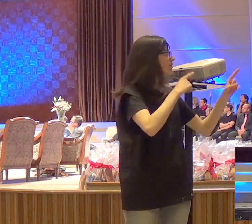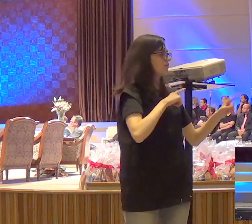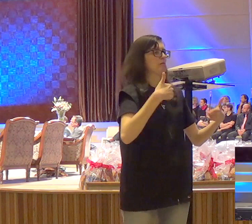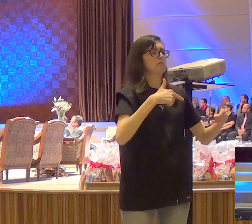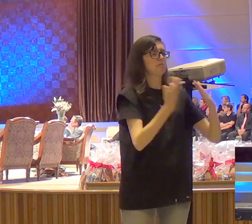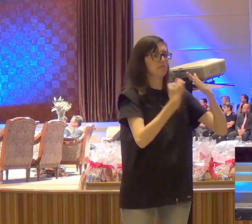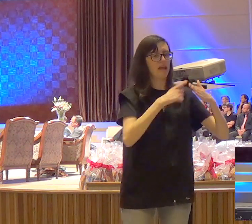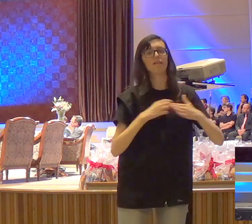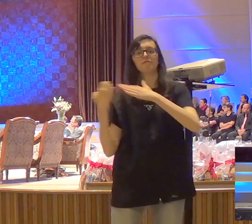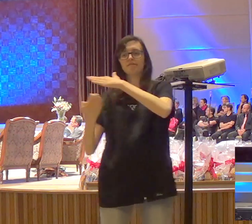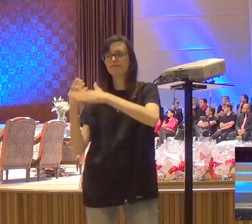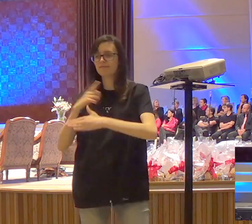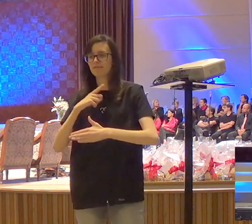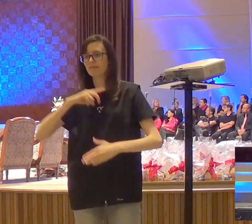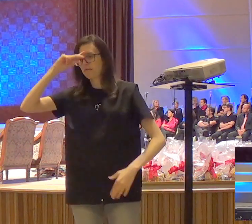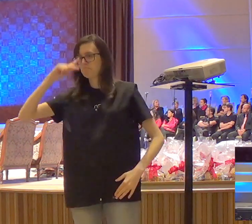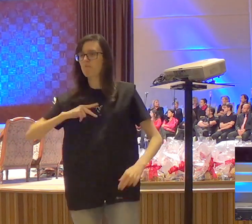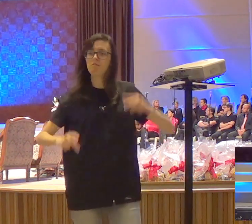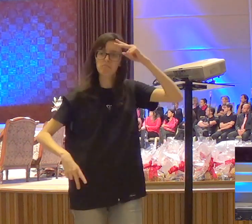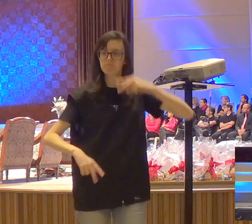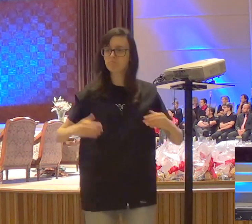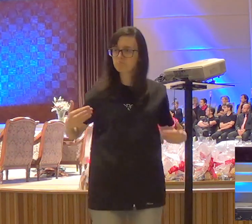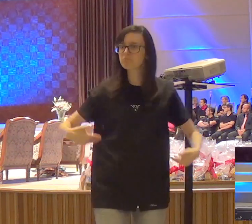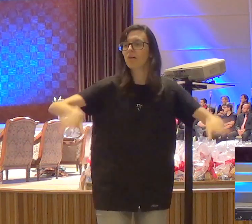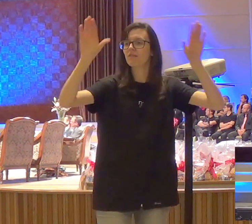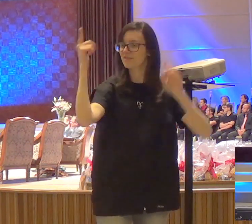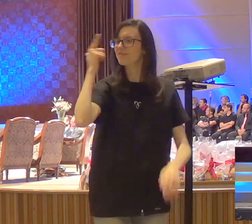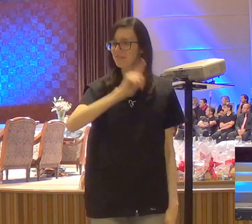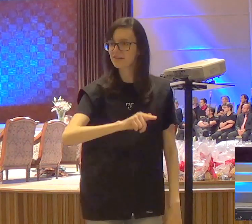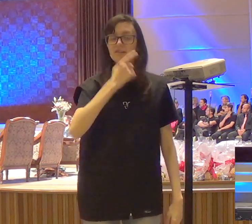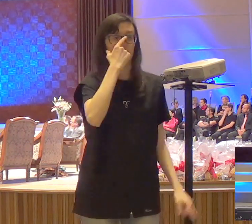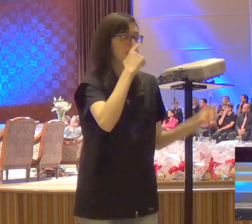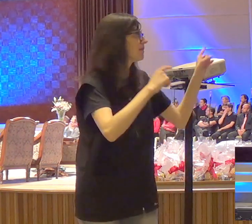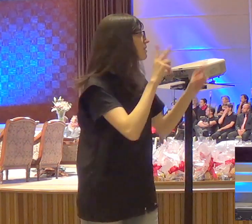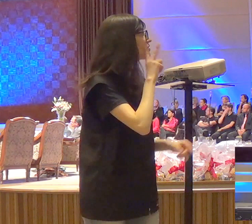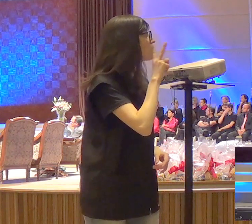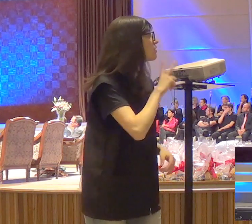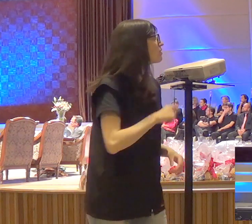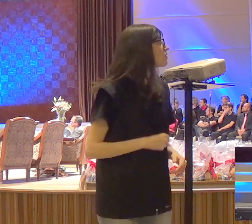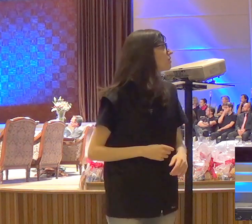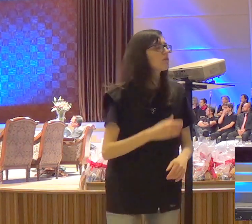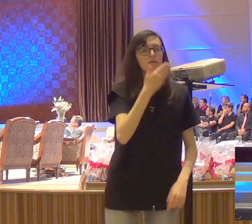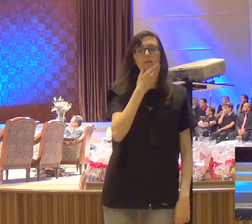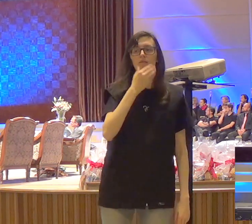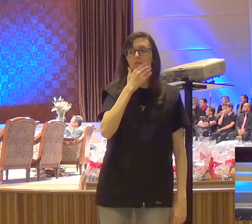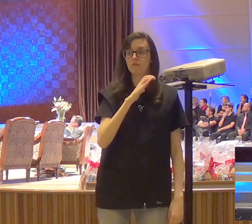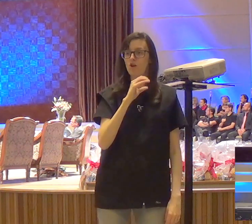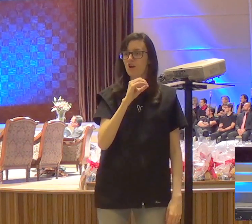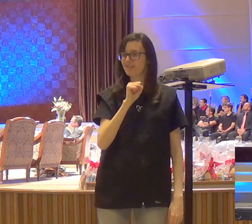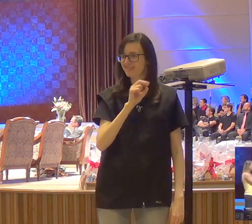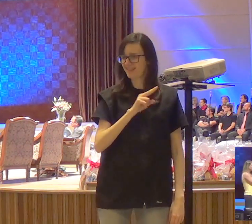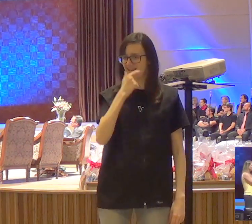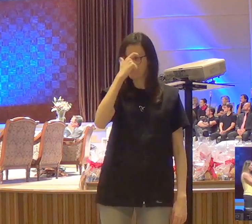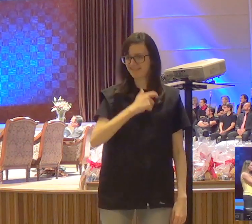Próximo slide. One quick success story here. His name is Cos Marte. Uma das histórias, o nome dele é Cos Marte. At the